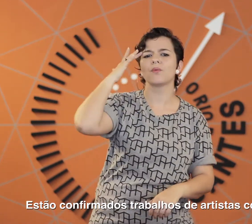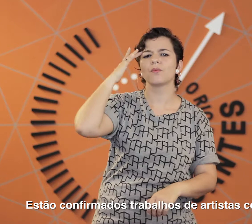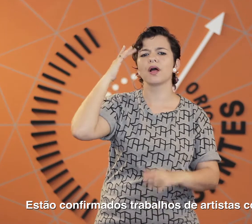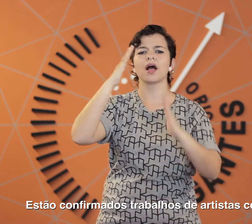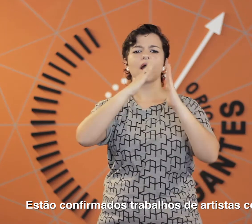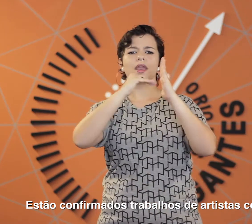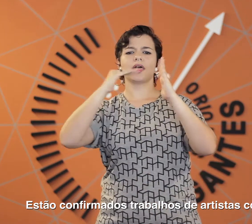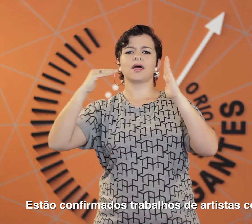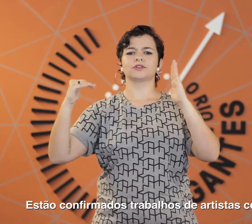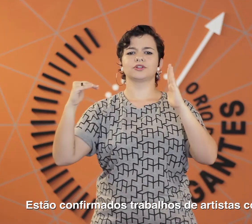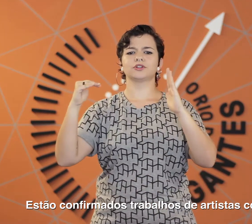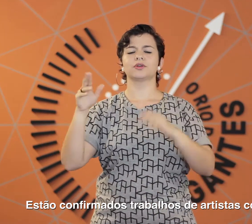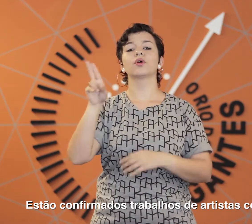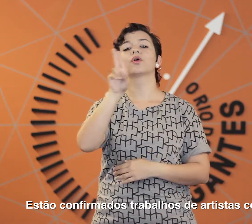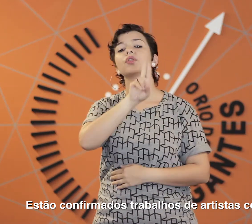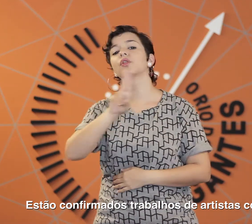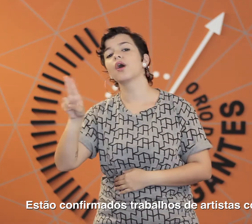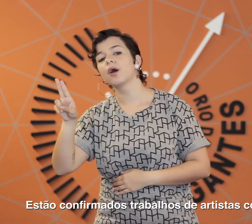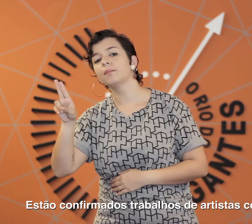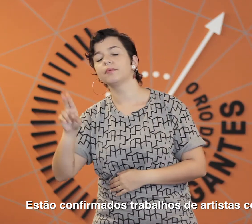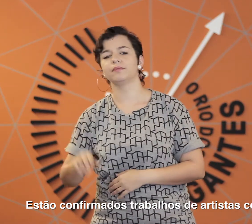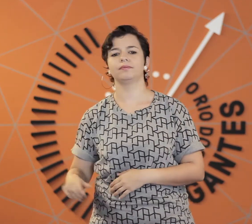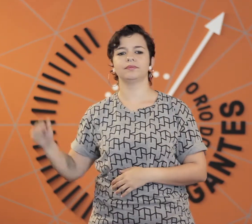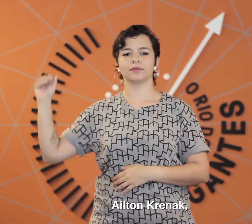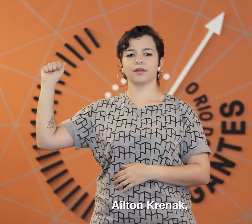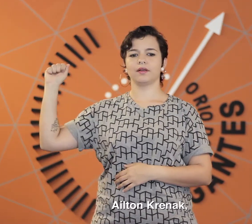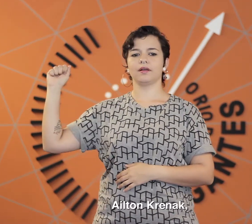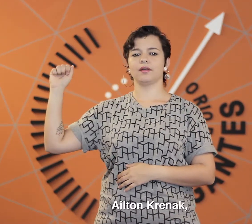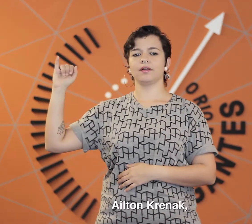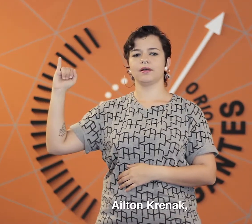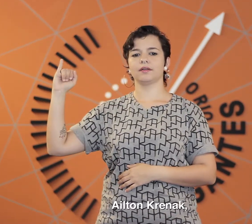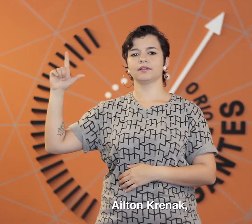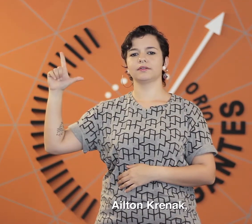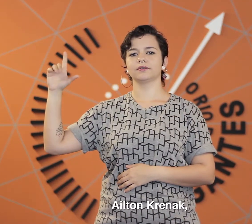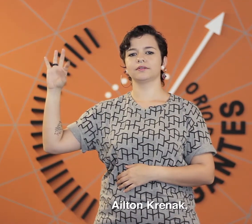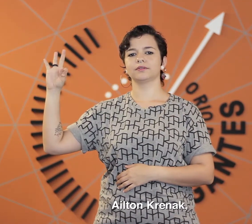confirmados trabalhos de artistas como Ailton Krenak,